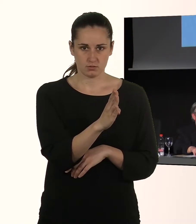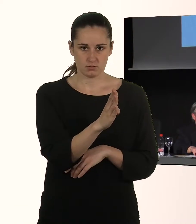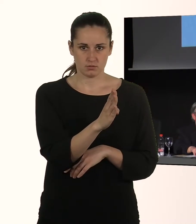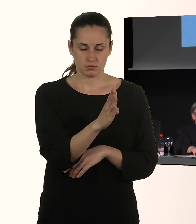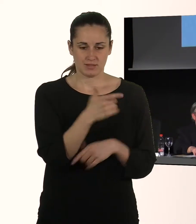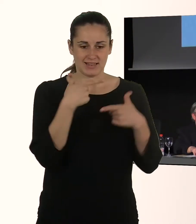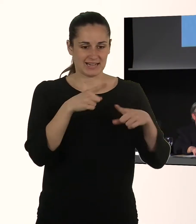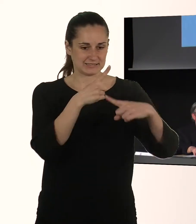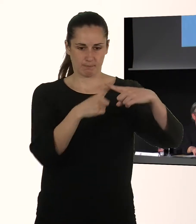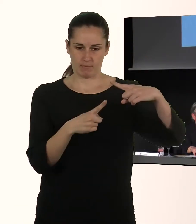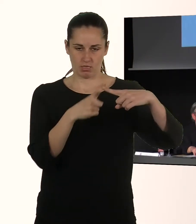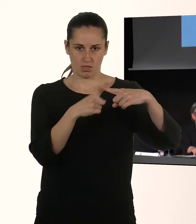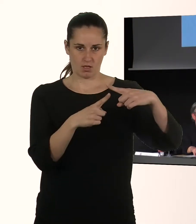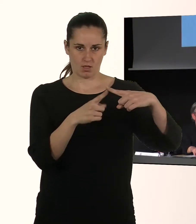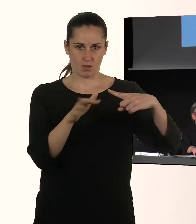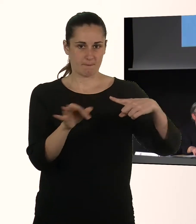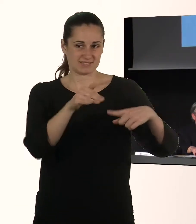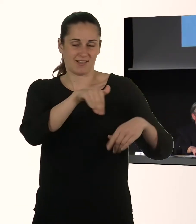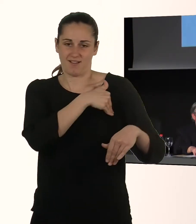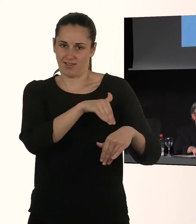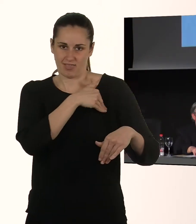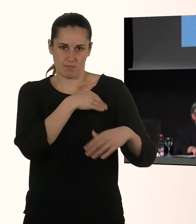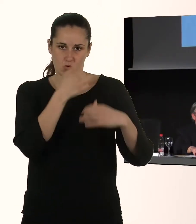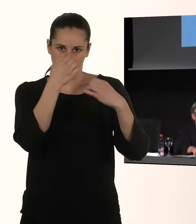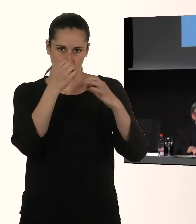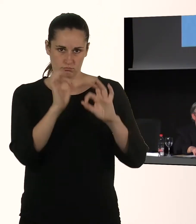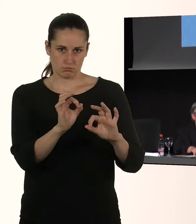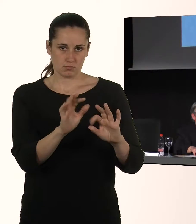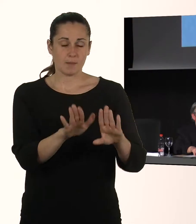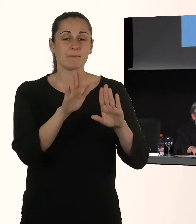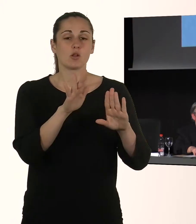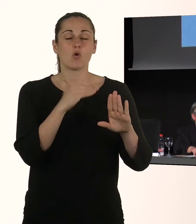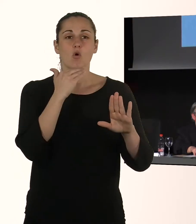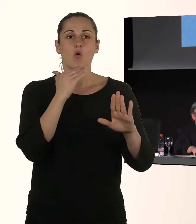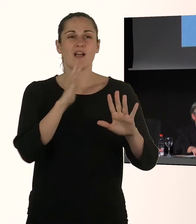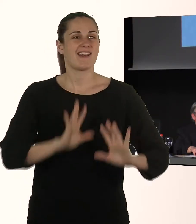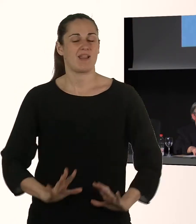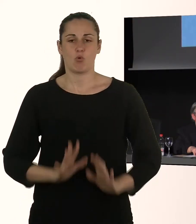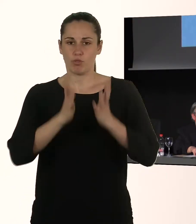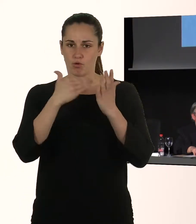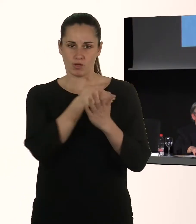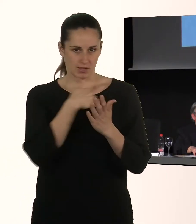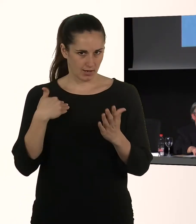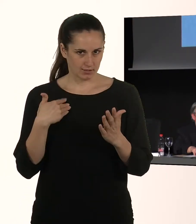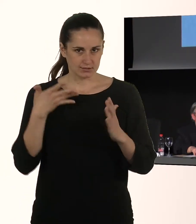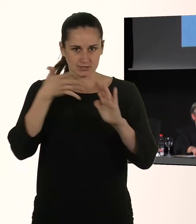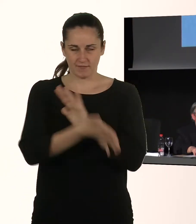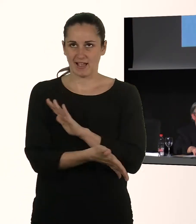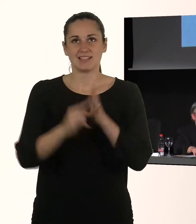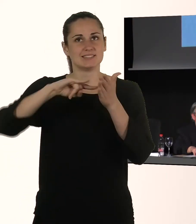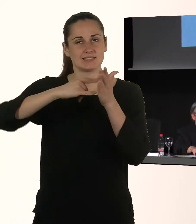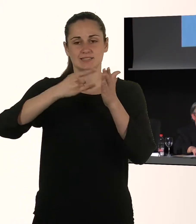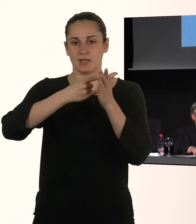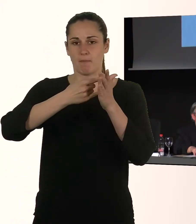clase media y académico. Pero que quería hacer la revolución, quería abolir el sistema patriarcal. Bueno,